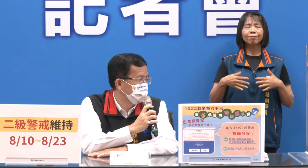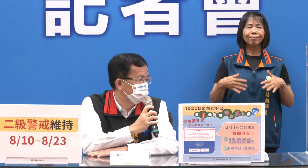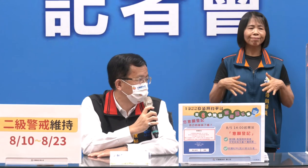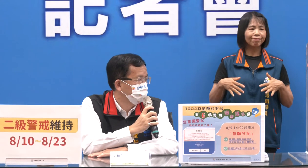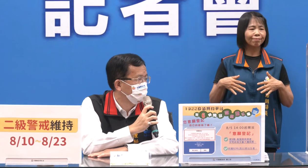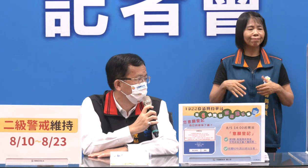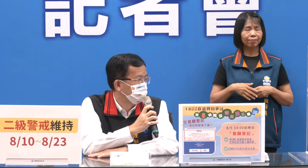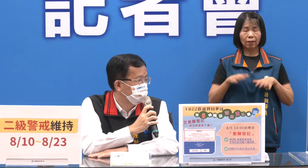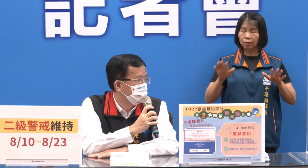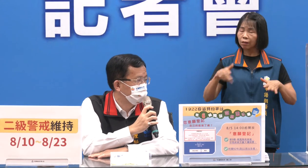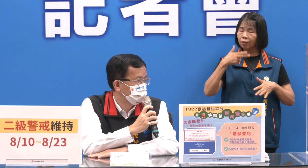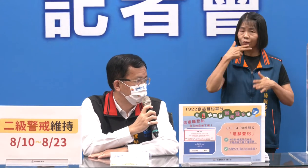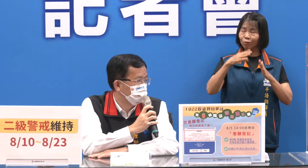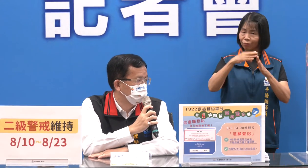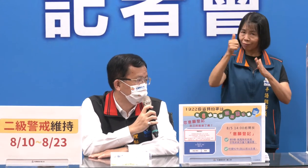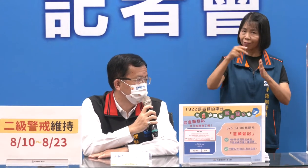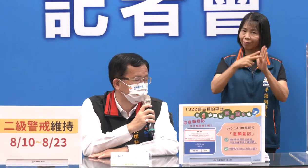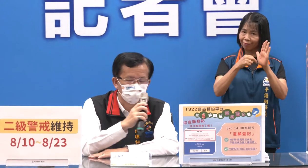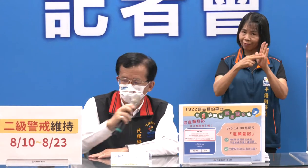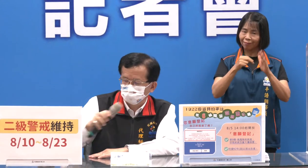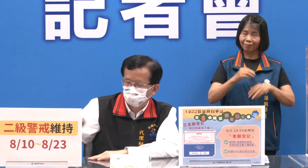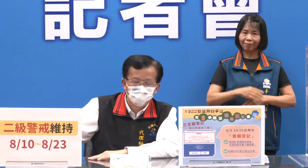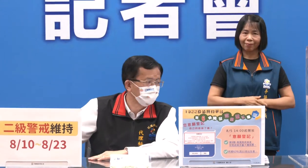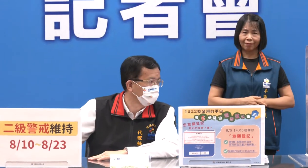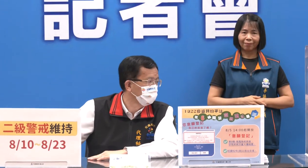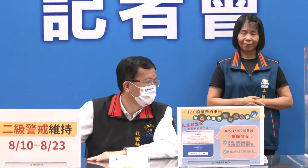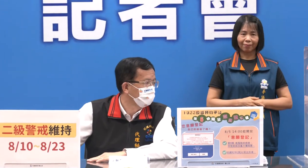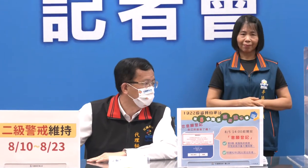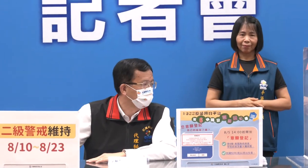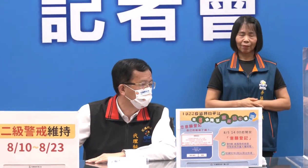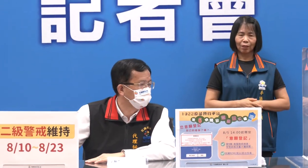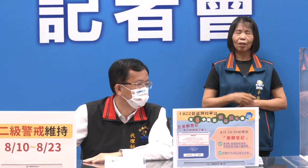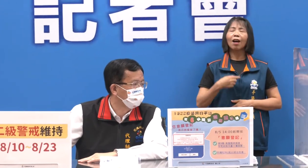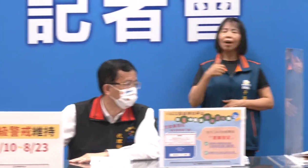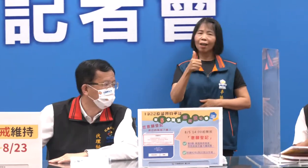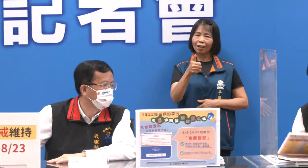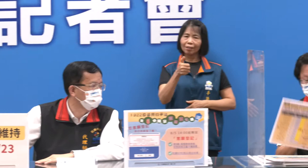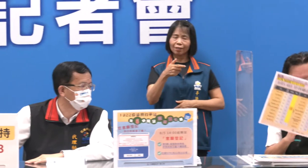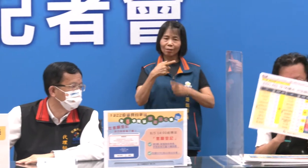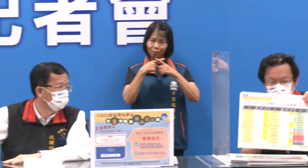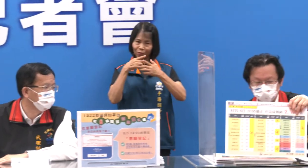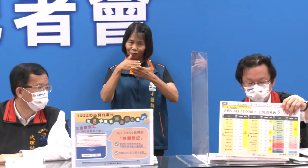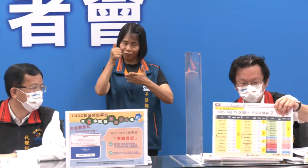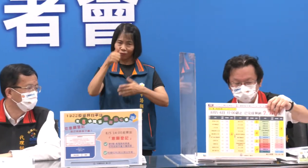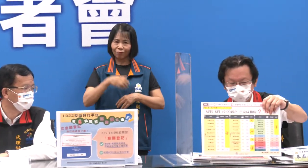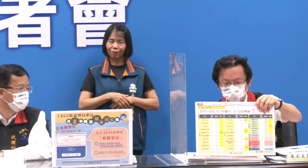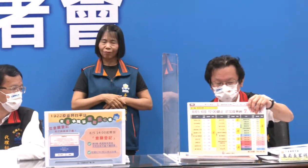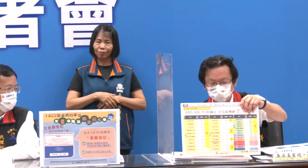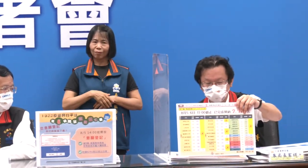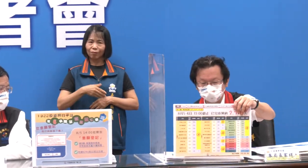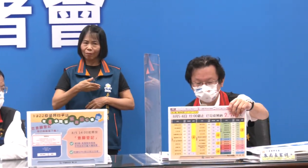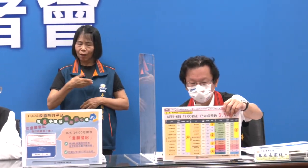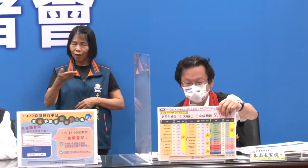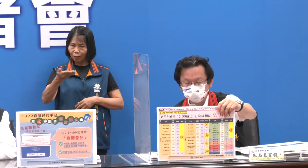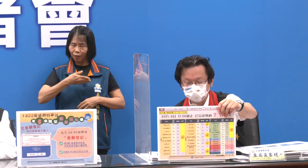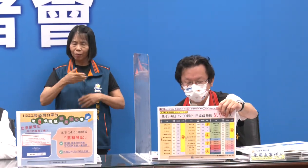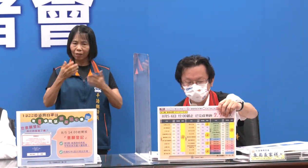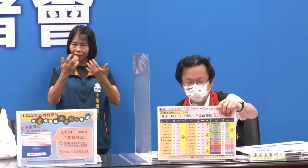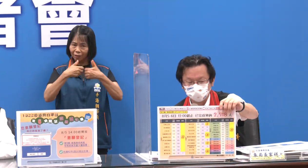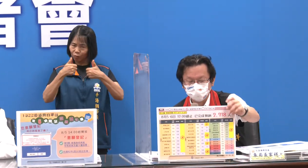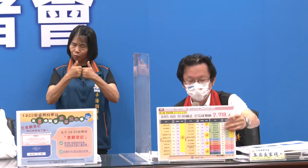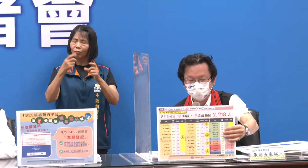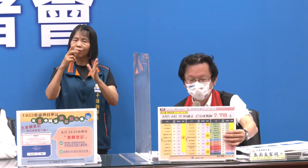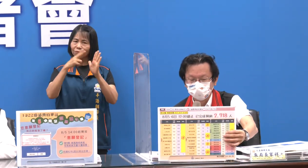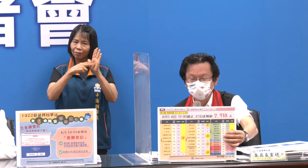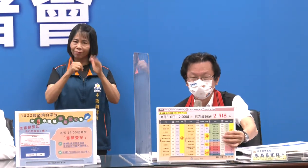局长来做这方面的说明。 好，我想非常谢谢秘书长再给我们这个机会再做一次说